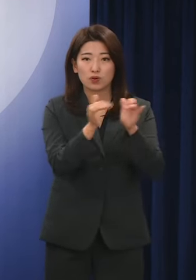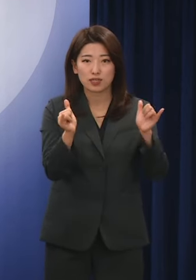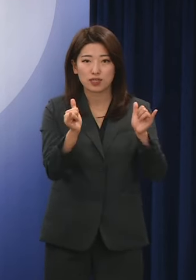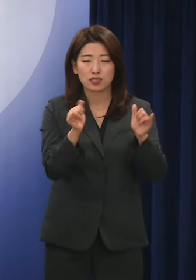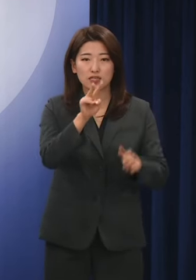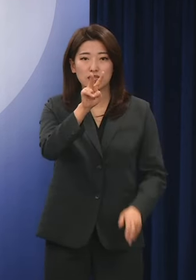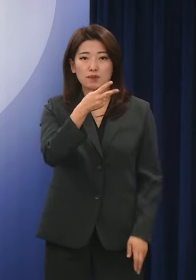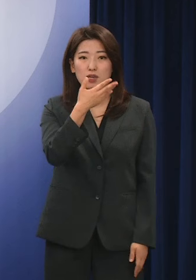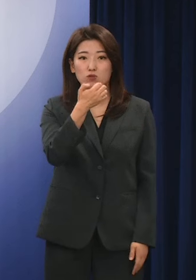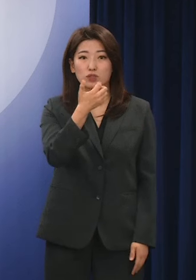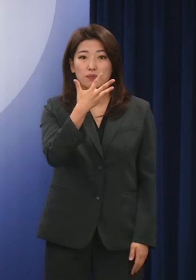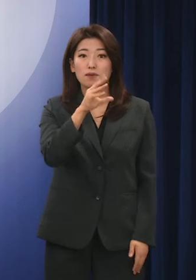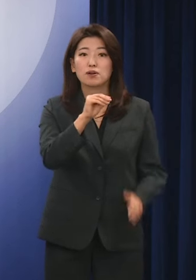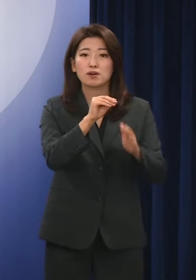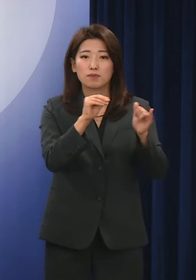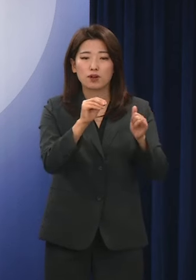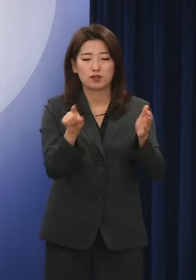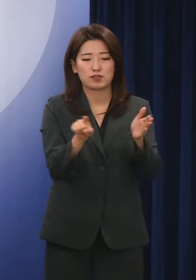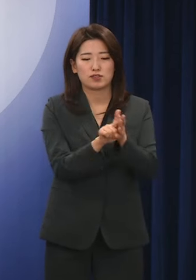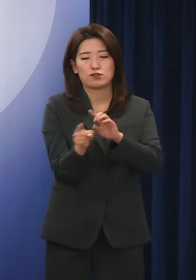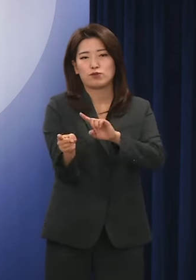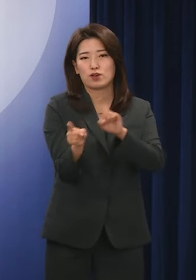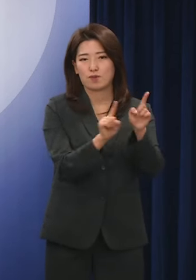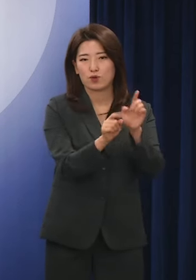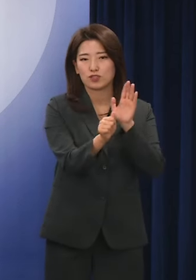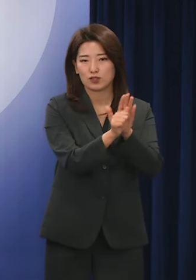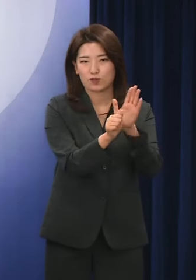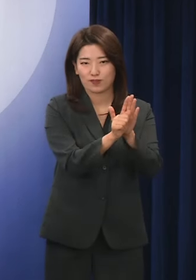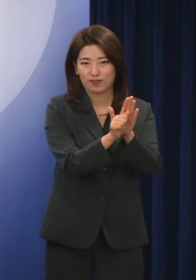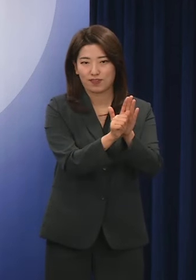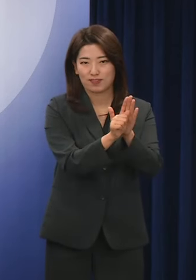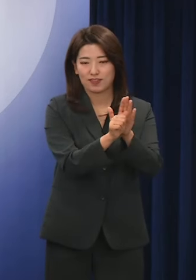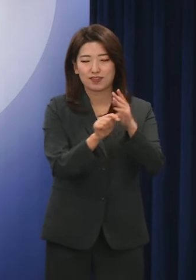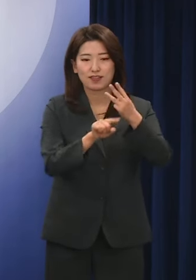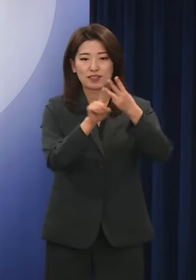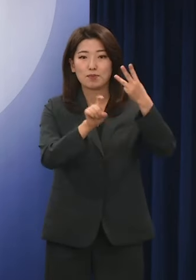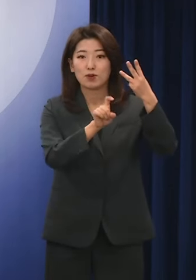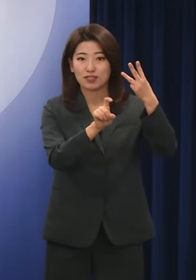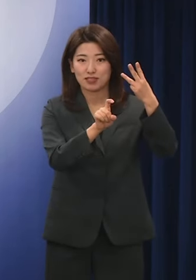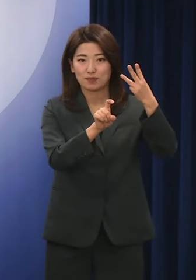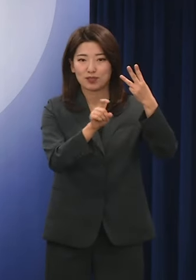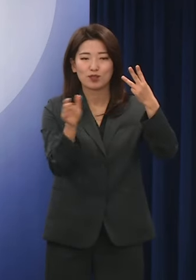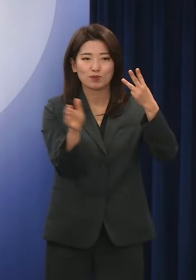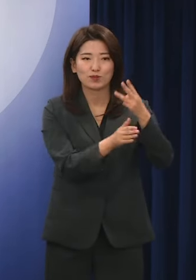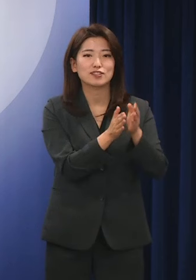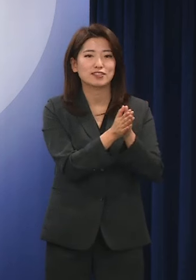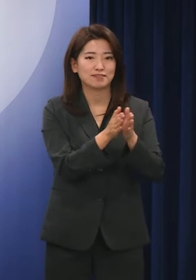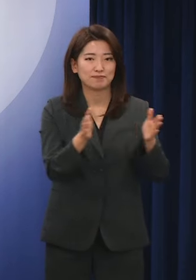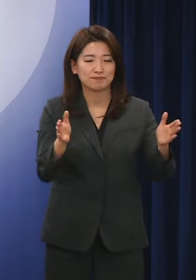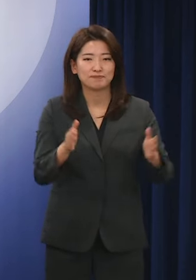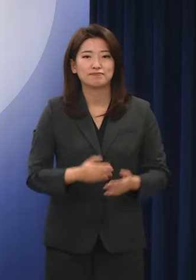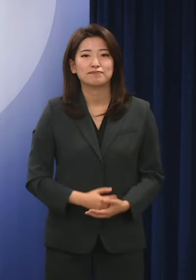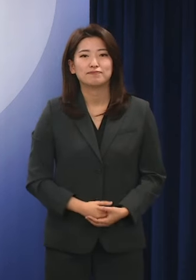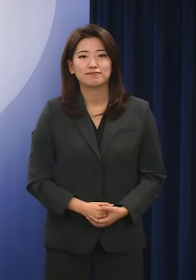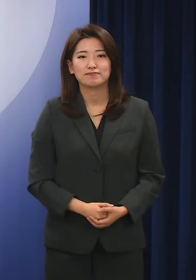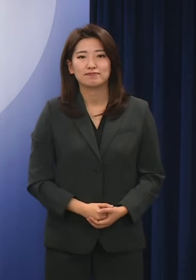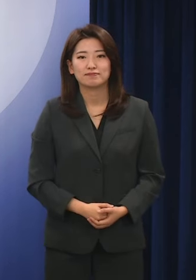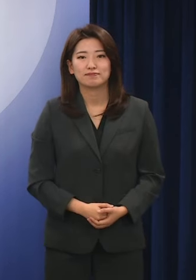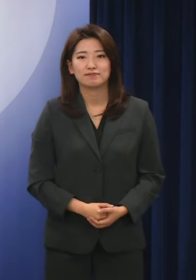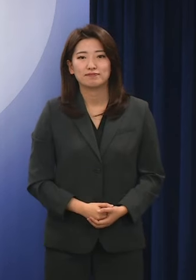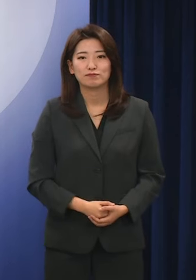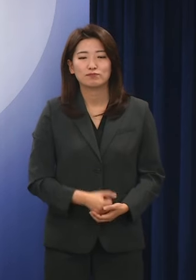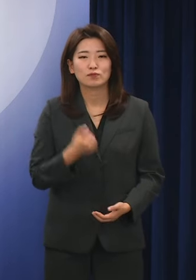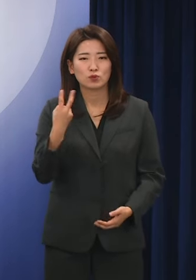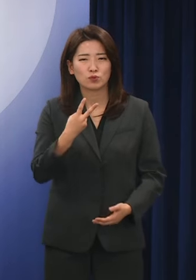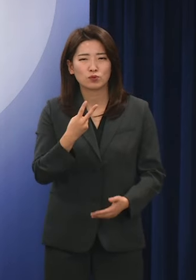명에 대한 신용회복 지원이 2024년 3월 10일부터 시행되고, 아울러